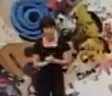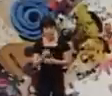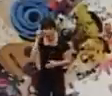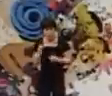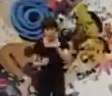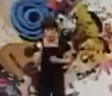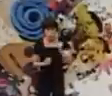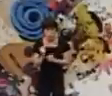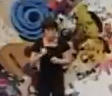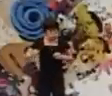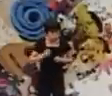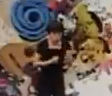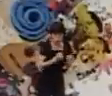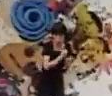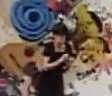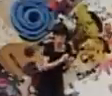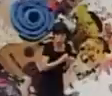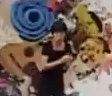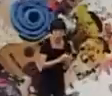跑步嘅時候，